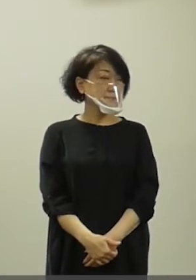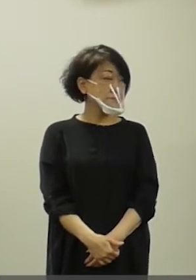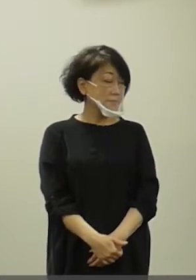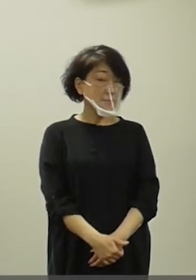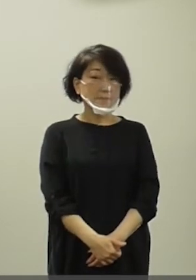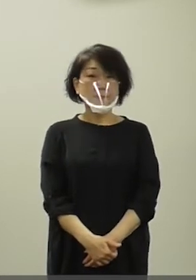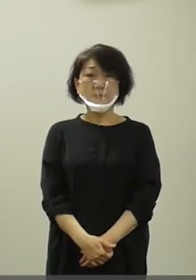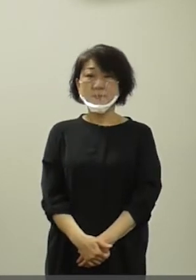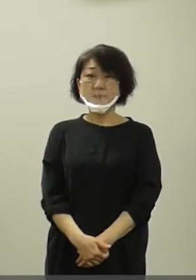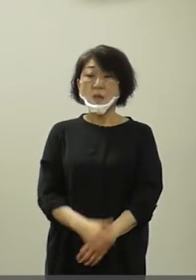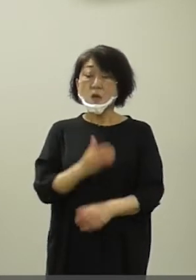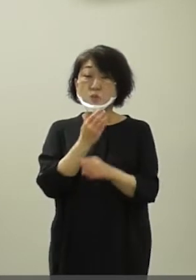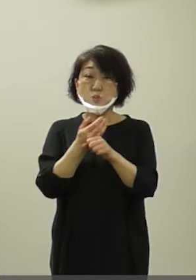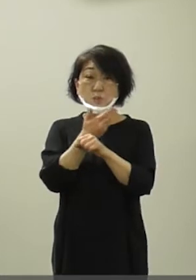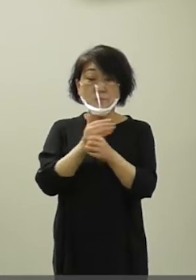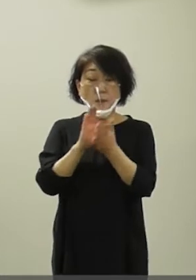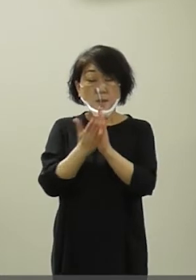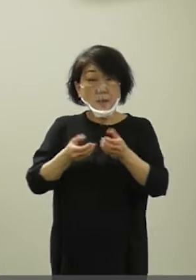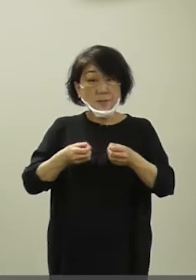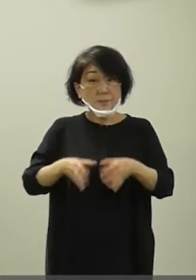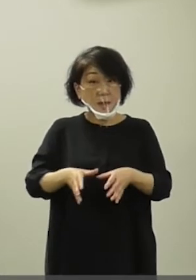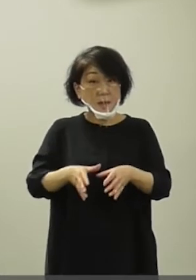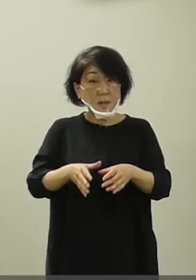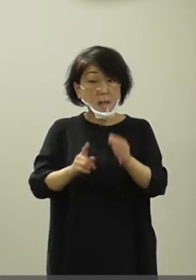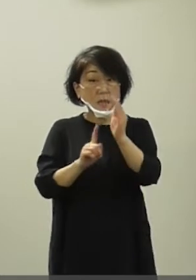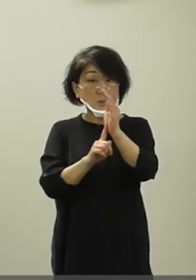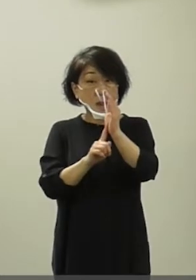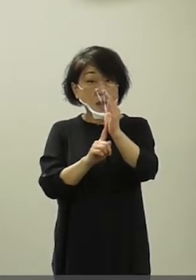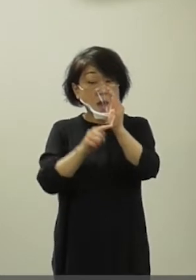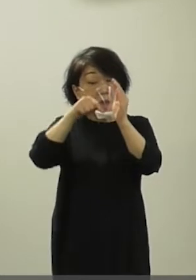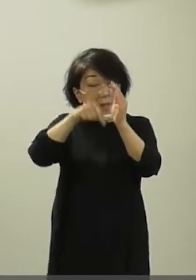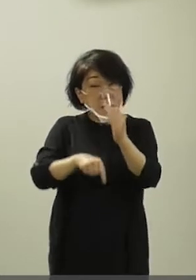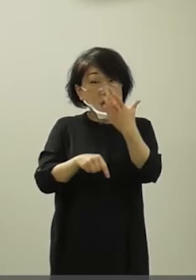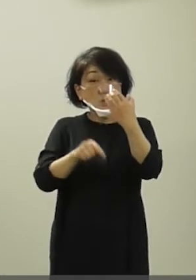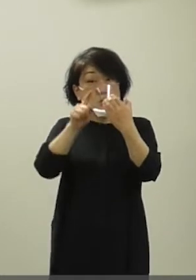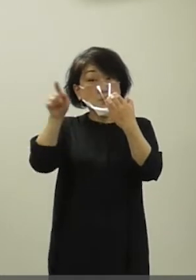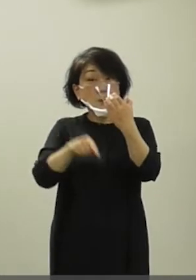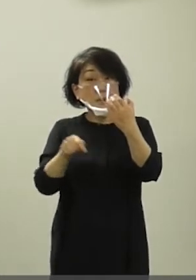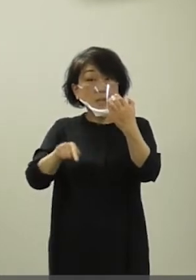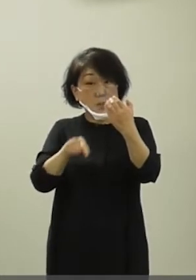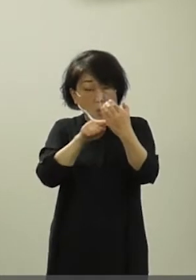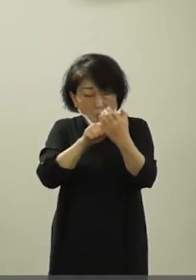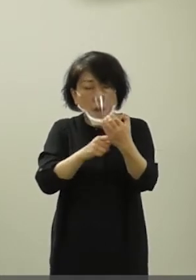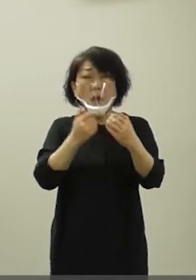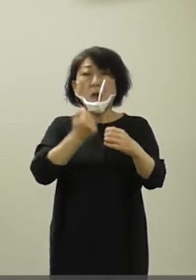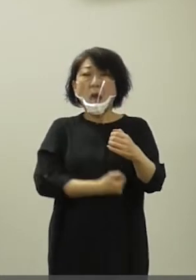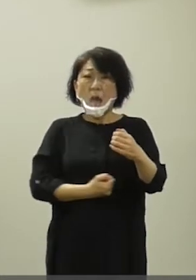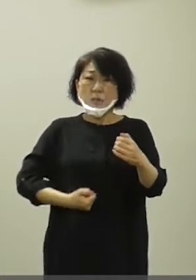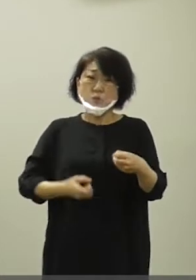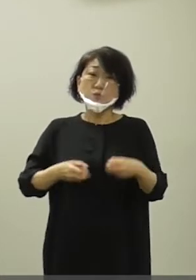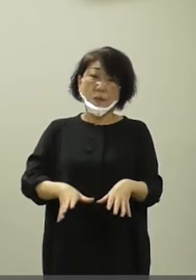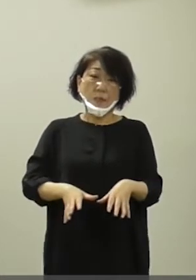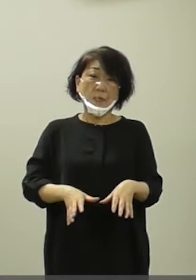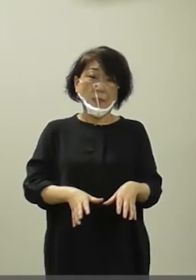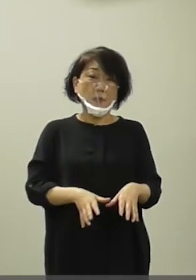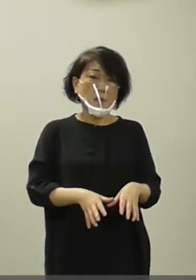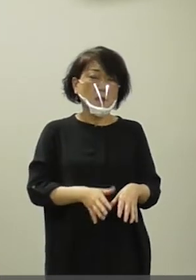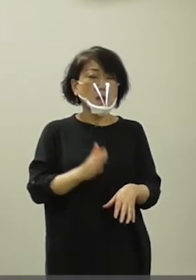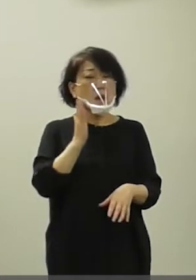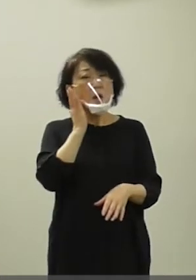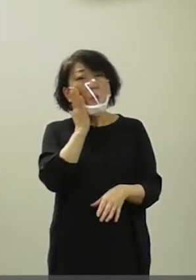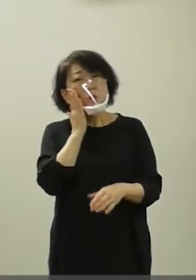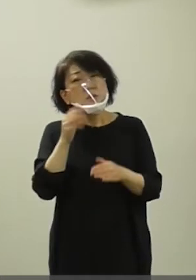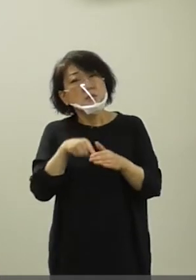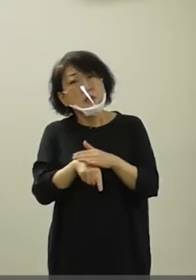子供申し上げている福島県産スカラー日9%は ips さんでありますあって美味しいをの雪が